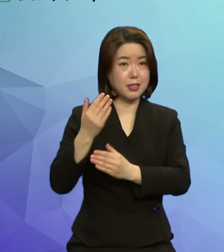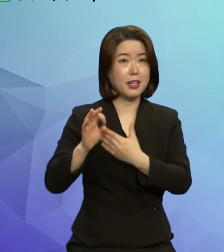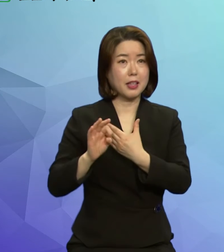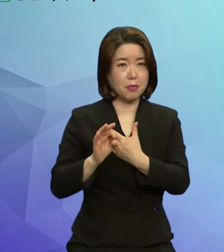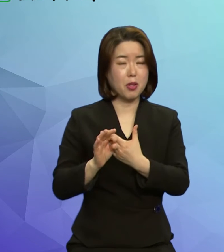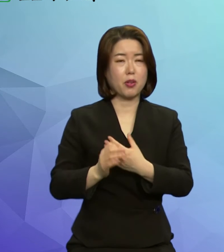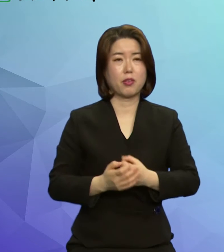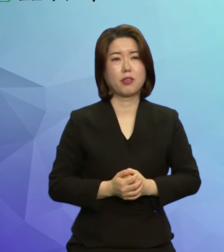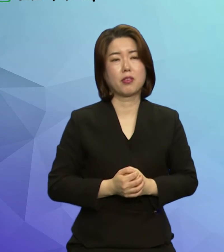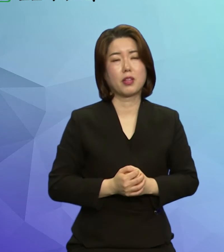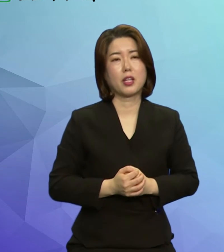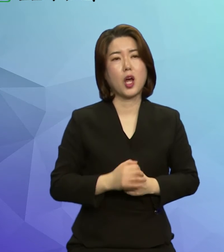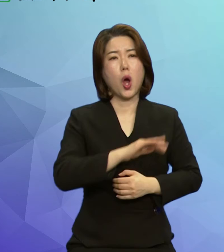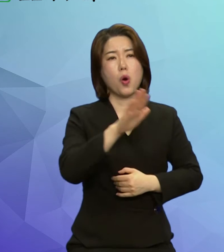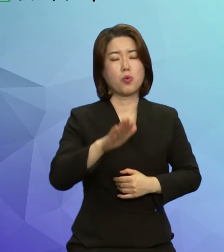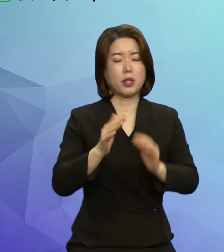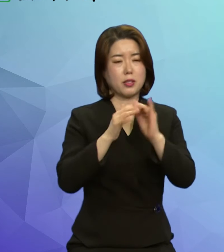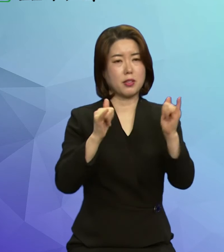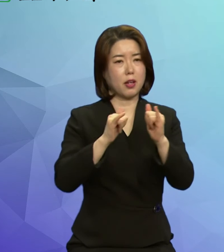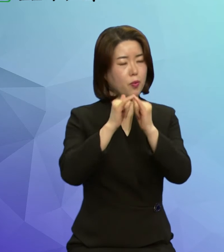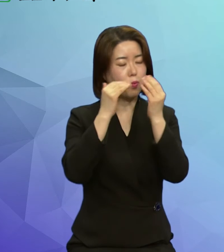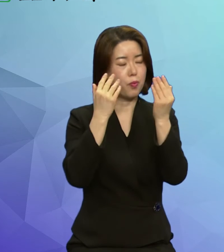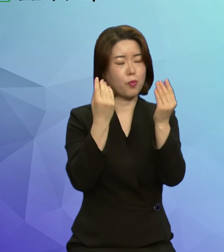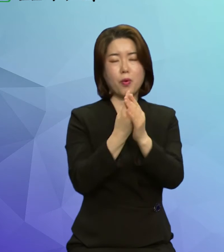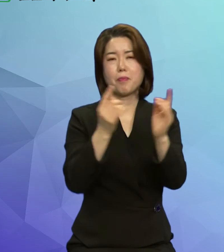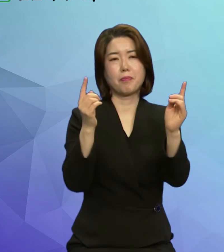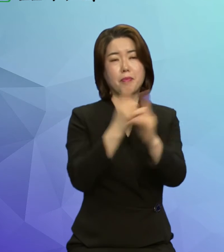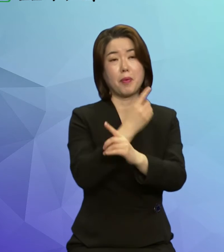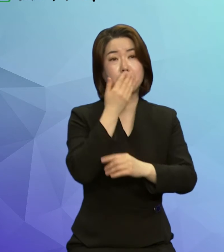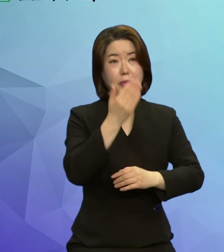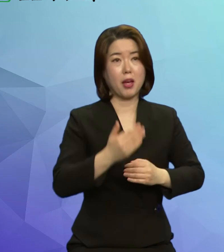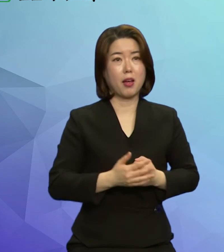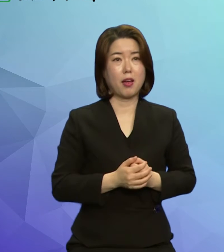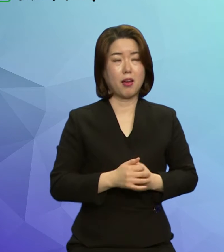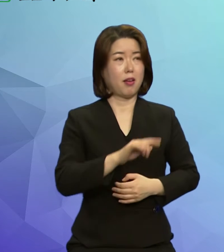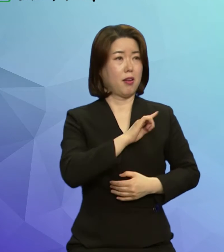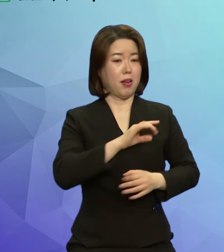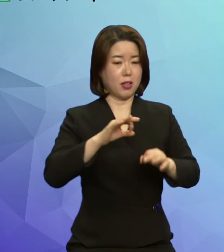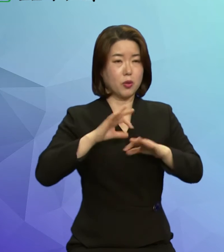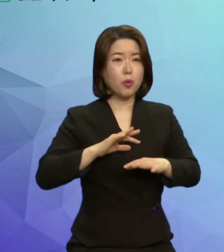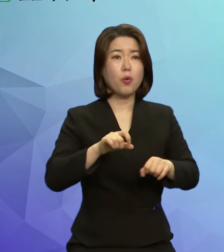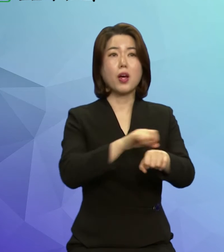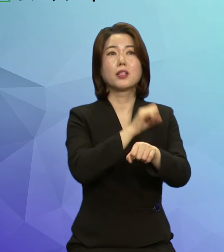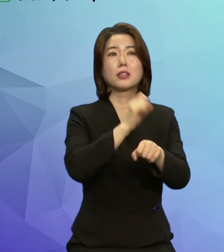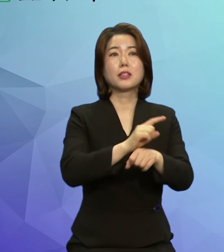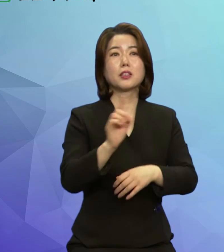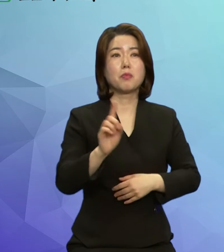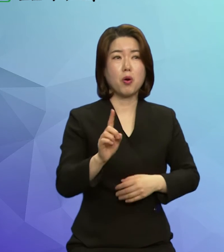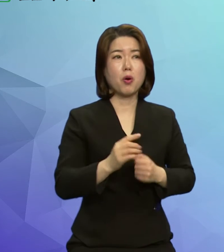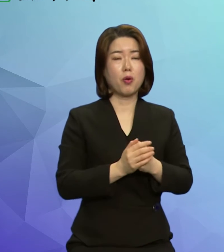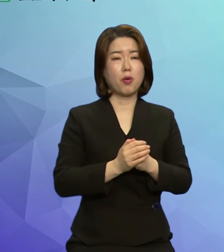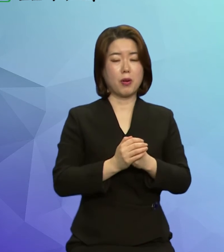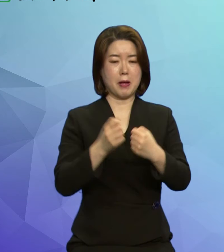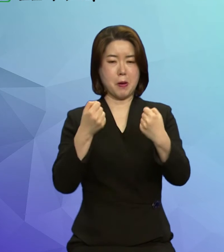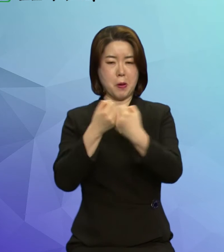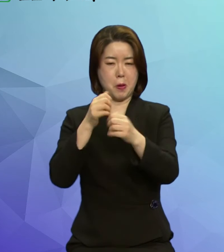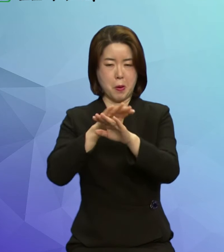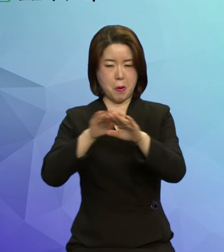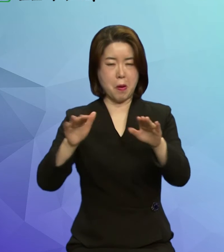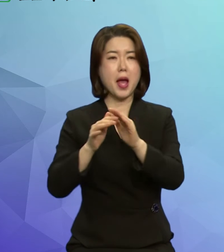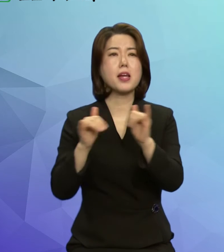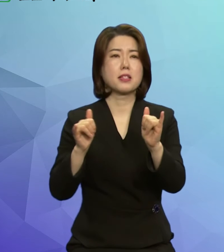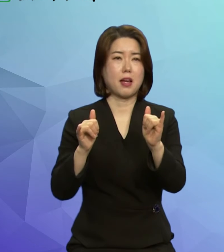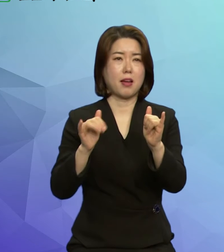생기면 우리는 사람이 확 바뀌게 됩니다. 그 가장 놀라운 특징이 화해자가 되는 거예요.